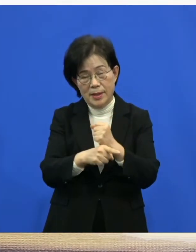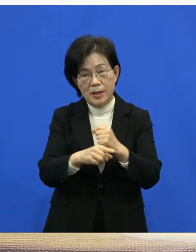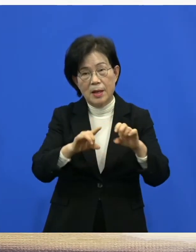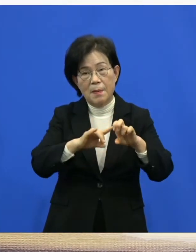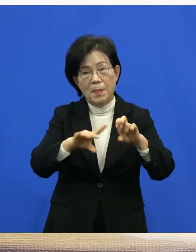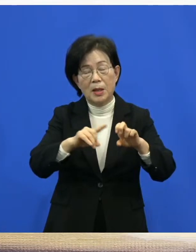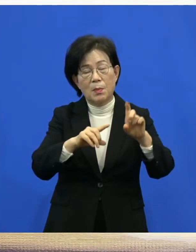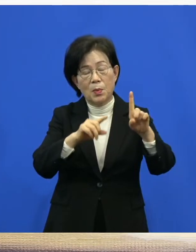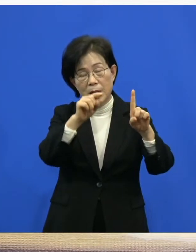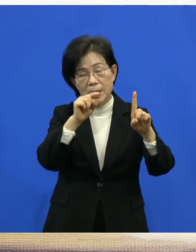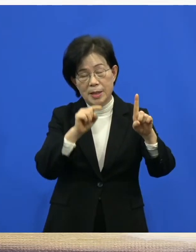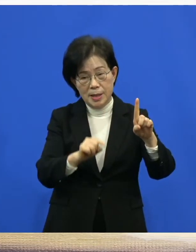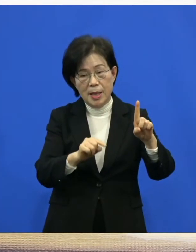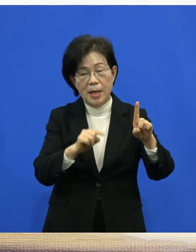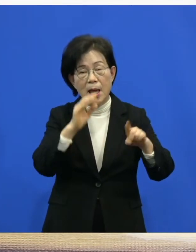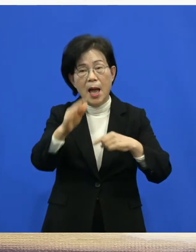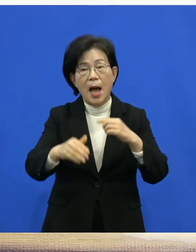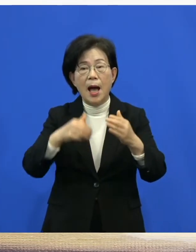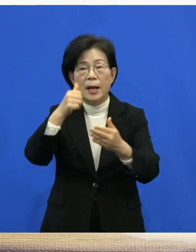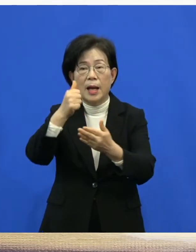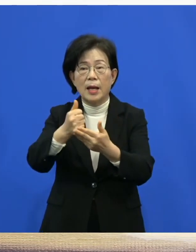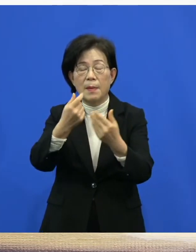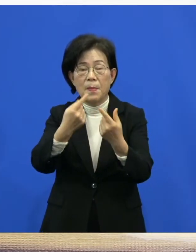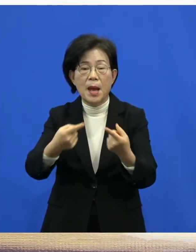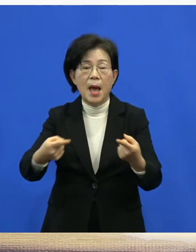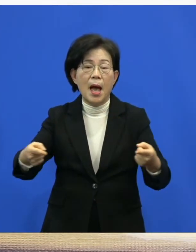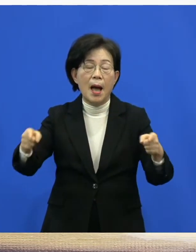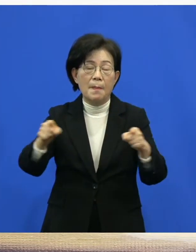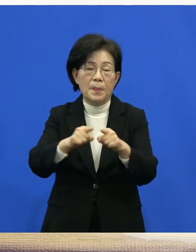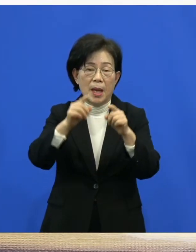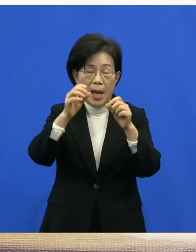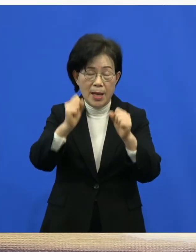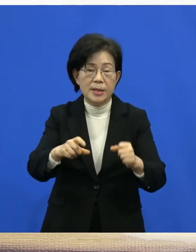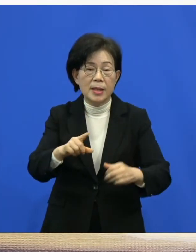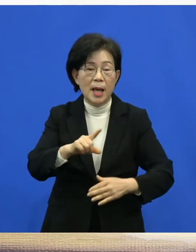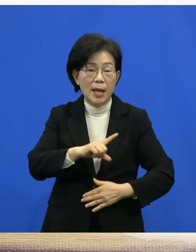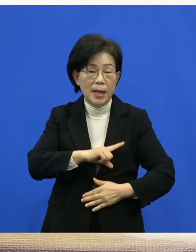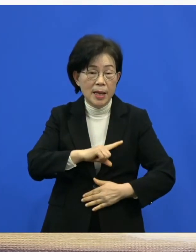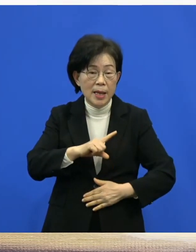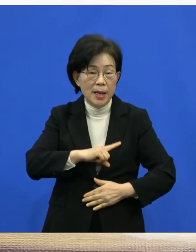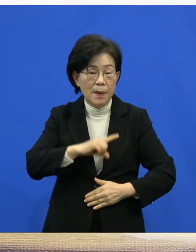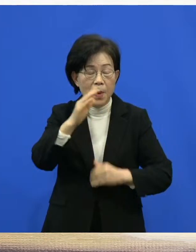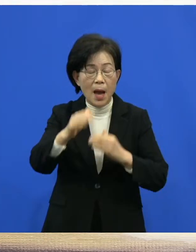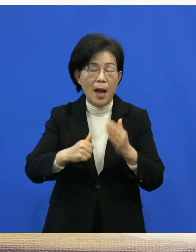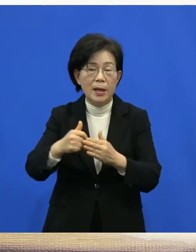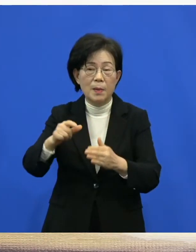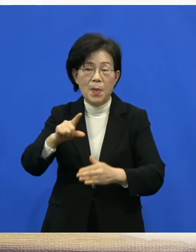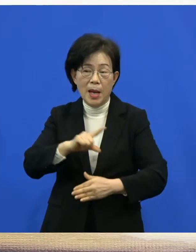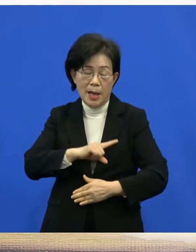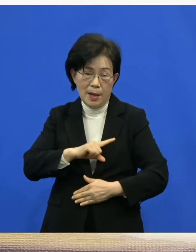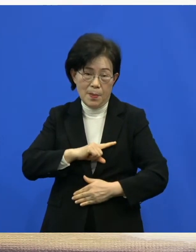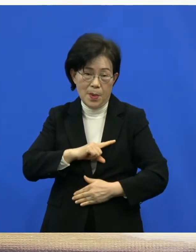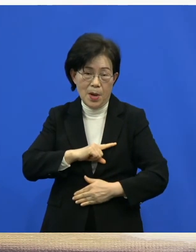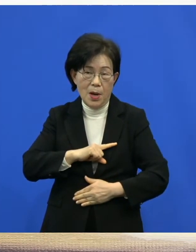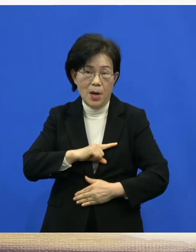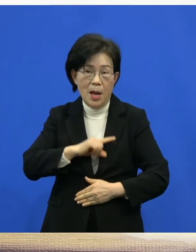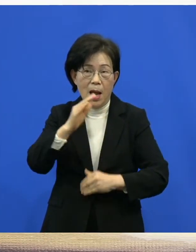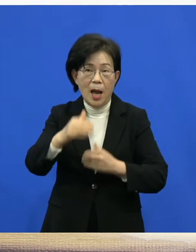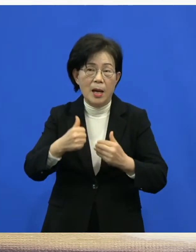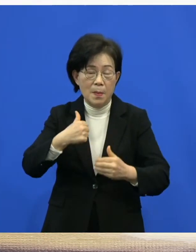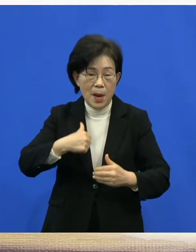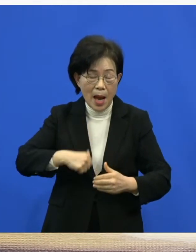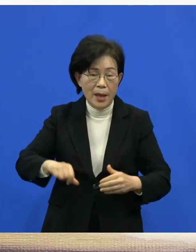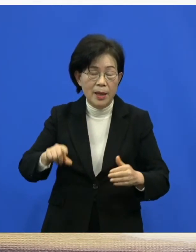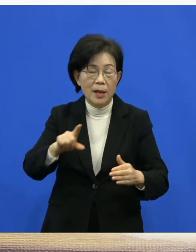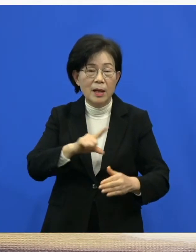마태복음 1장에 하나님이 함께 하신다는 이름, 그 하나님의 이름을, 하나님의 아들의